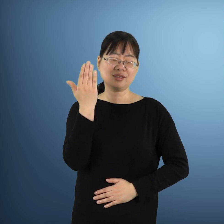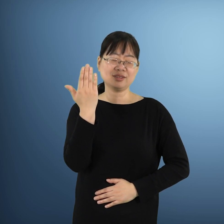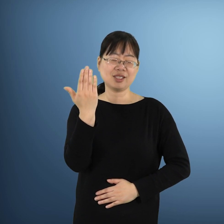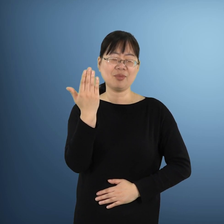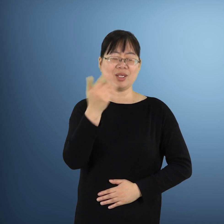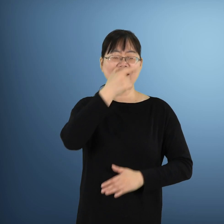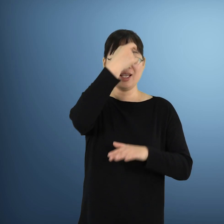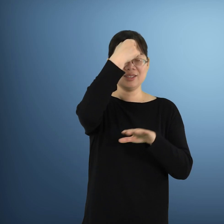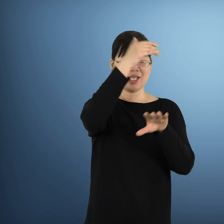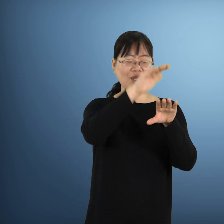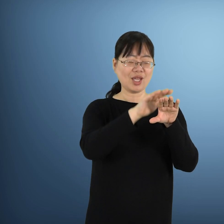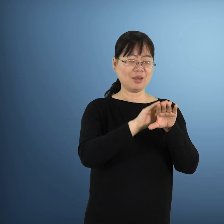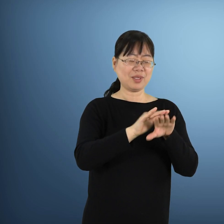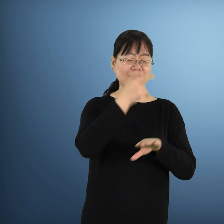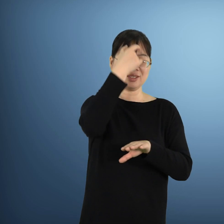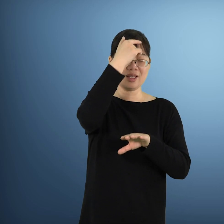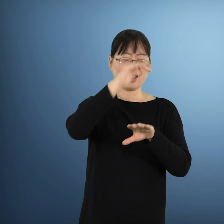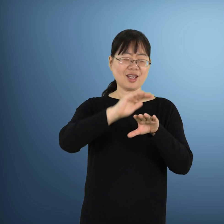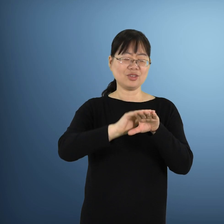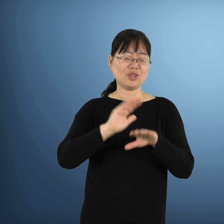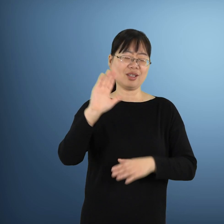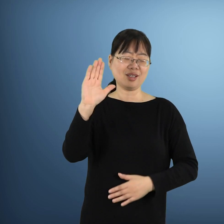교회되게 예배를